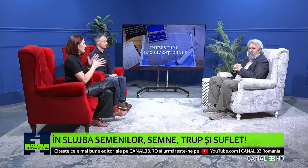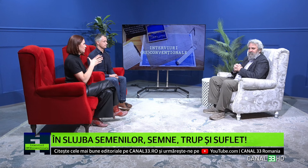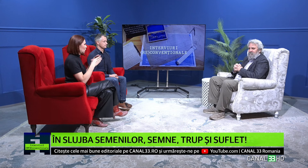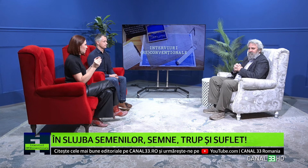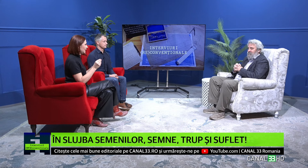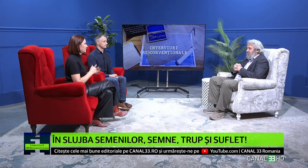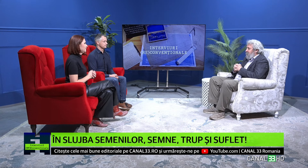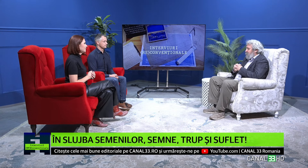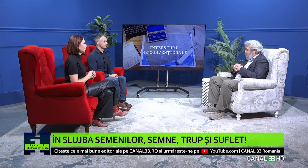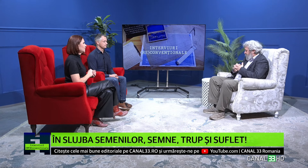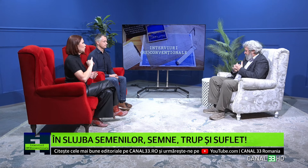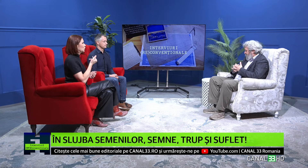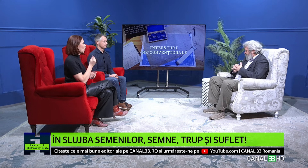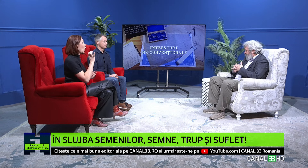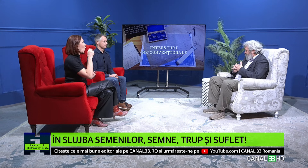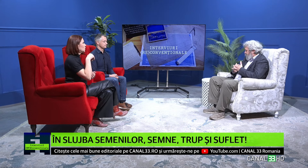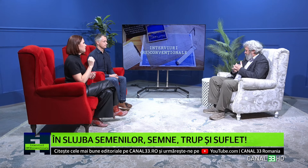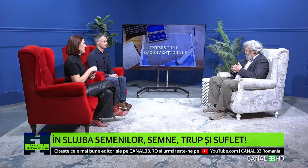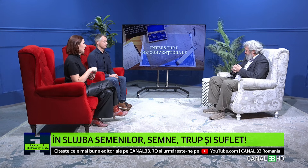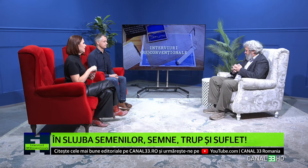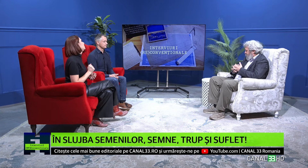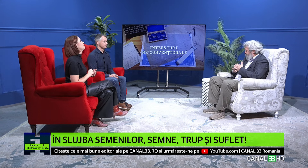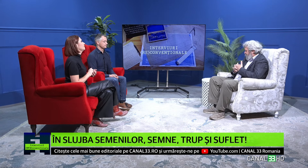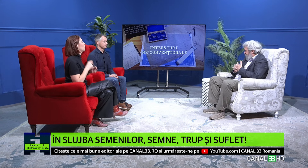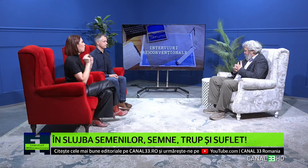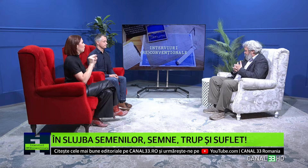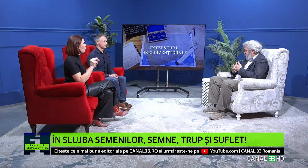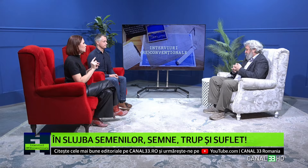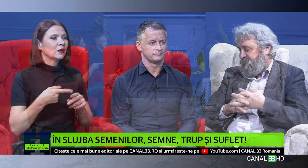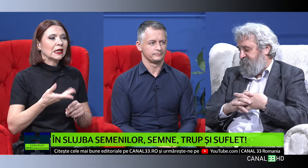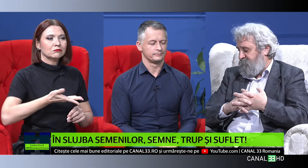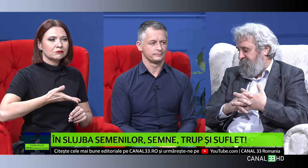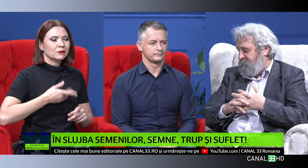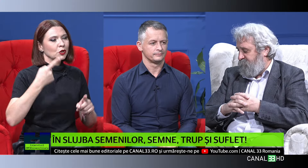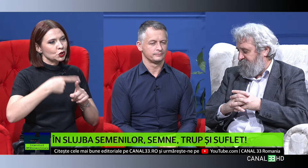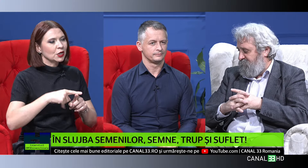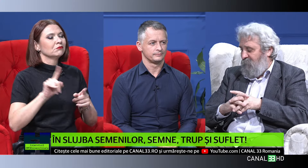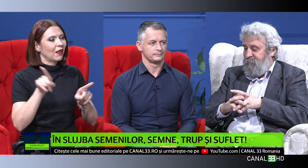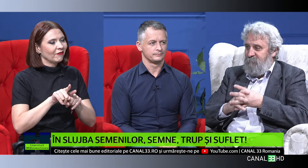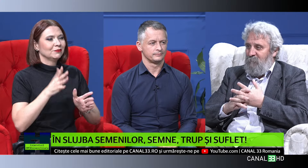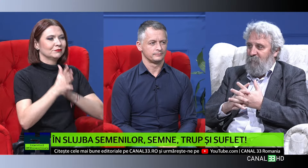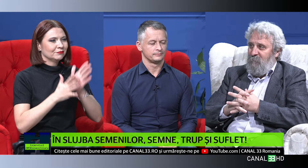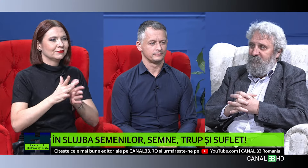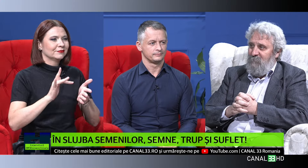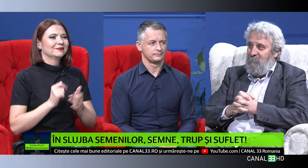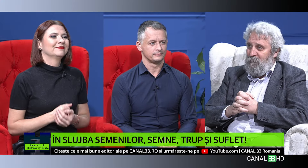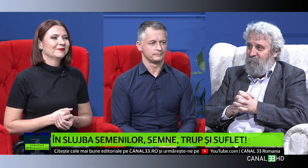române, și Claudiu Cosmin Costache, profesor de teologie și de asemenea interpret în limba semnelor române. Le